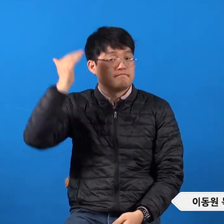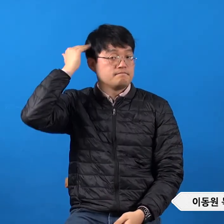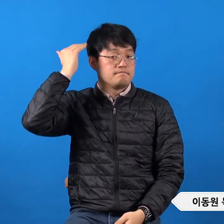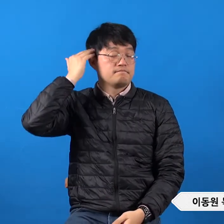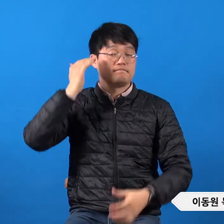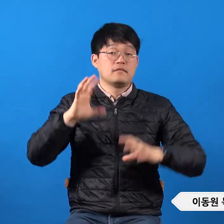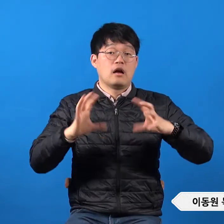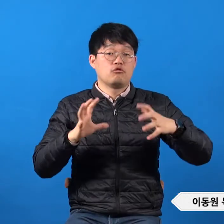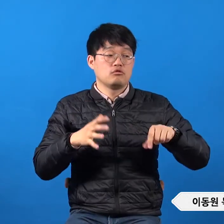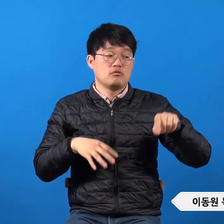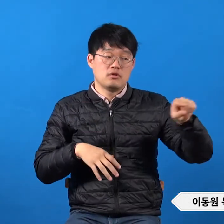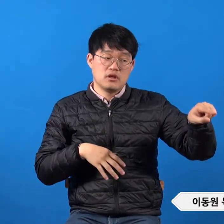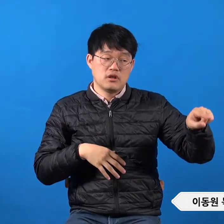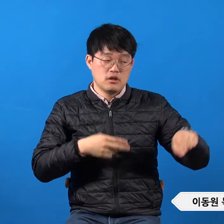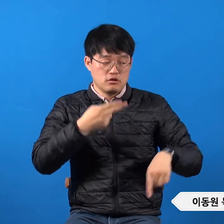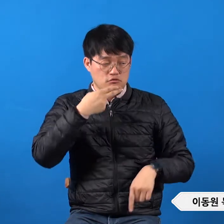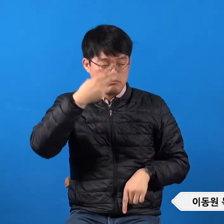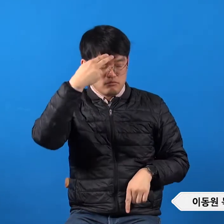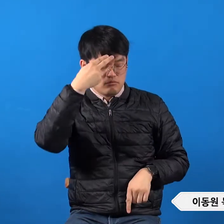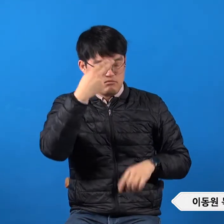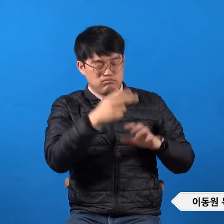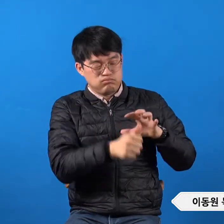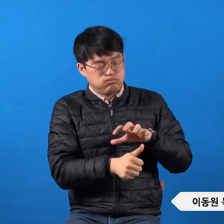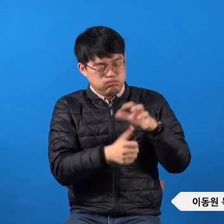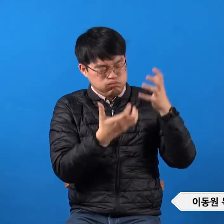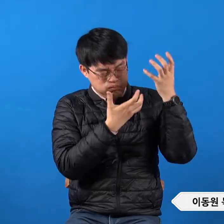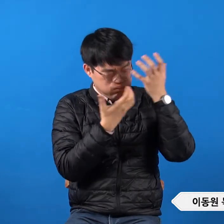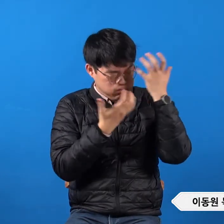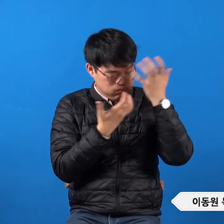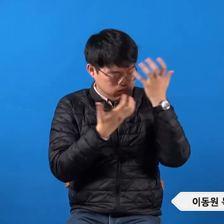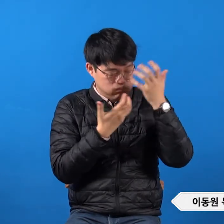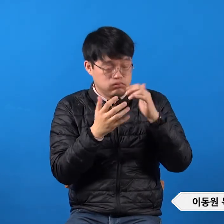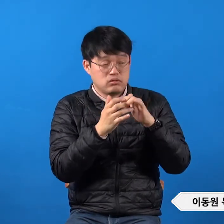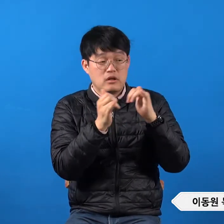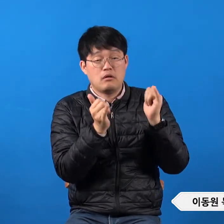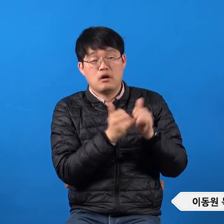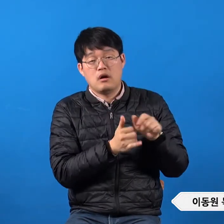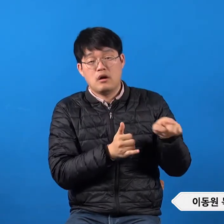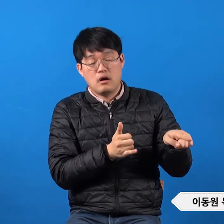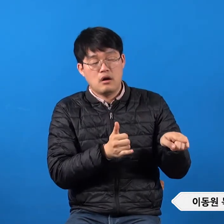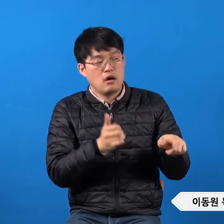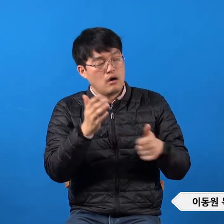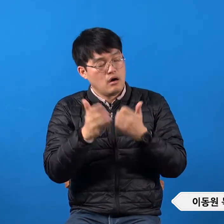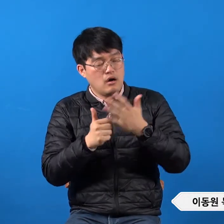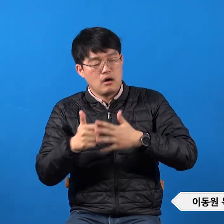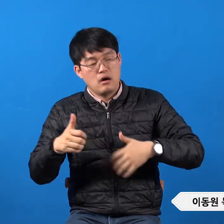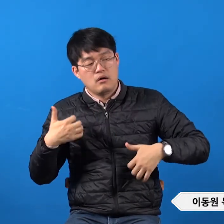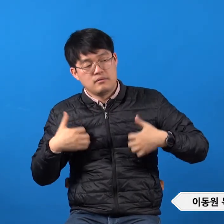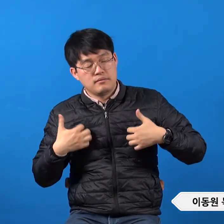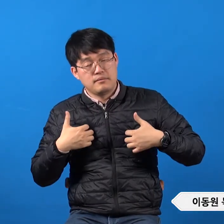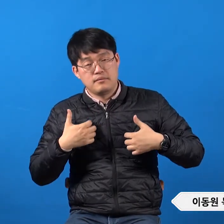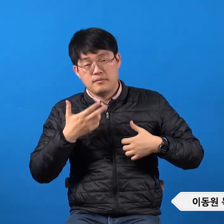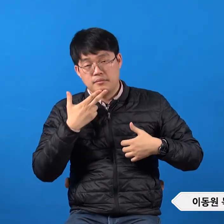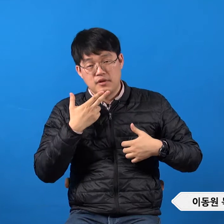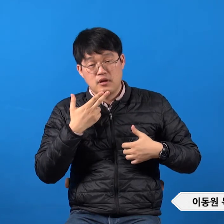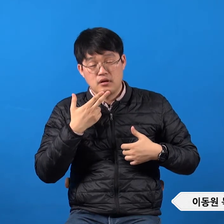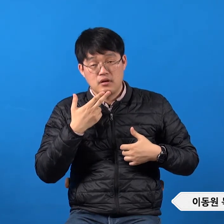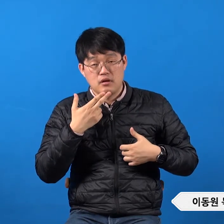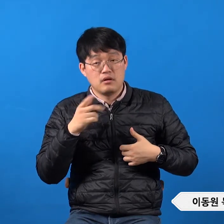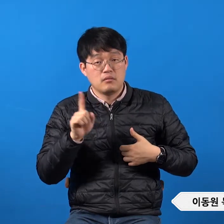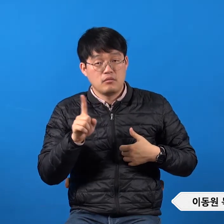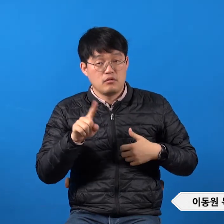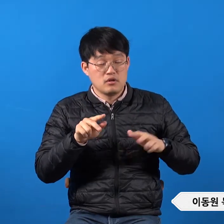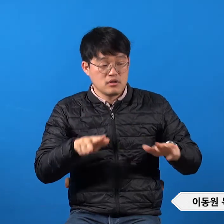저는 우리 한국도 이런 방향으로 가면 하나님이 기뻐할 수 없다. 그 중에 하나, 우리가 경고해야 할